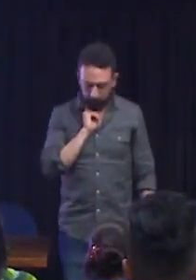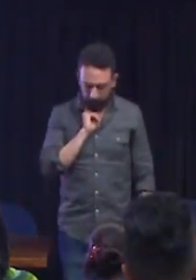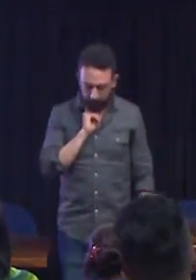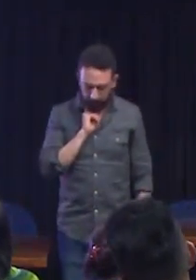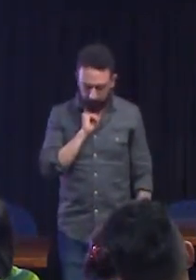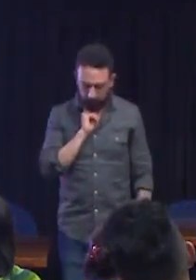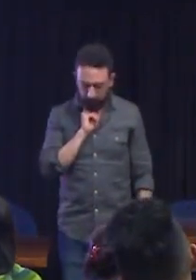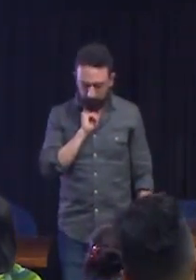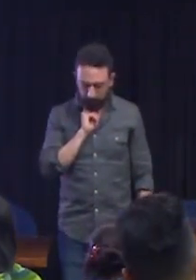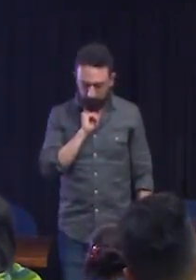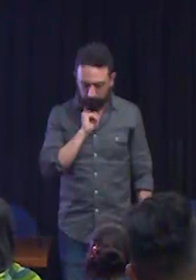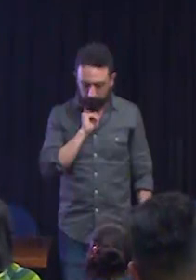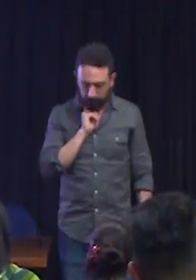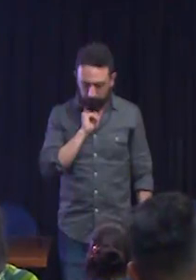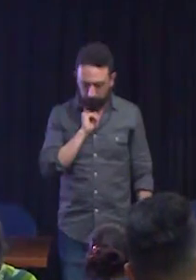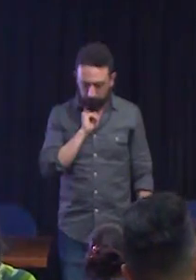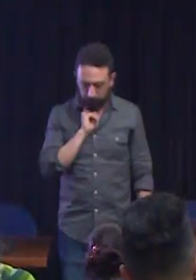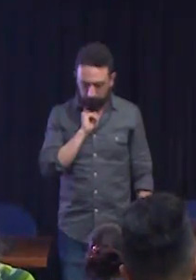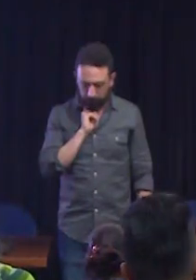acá